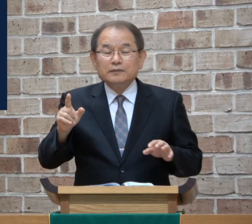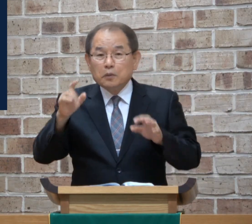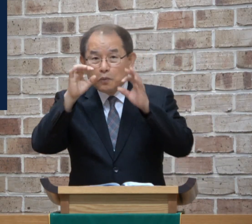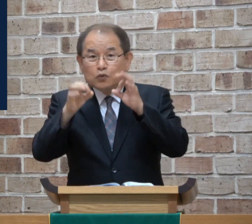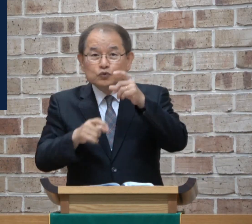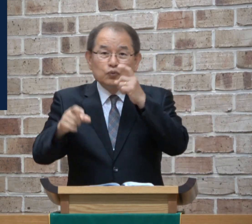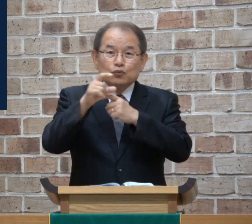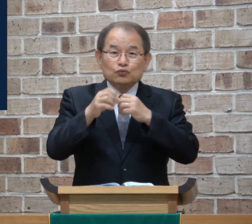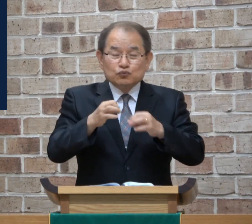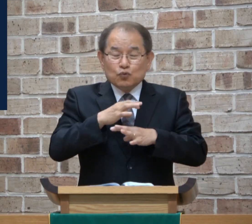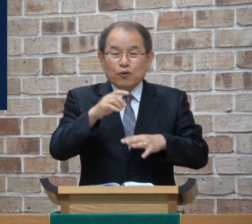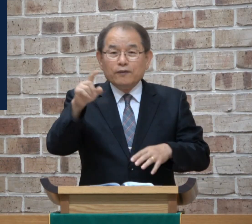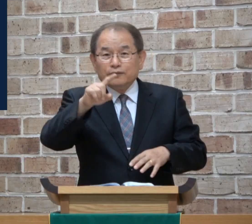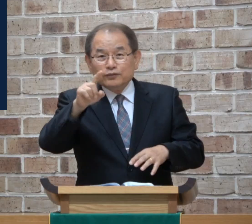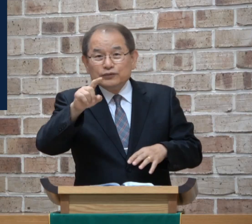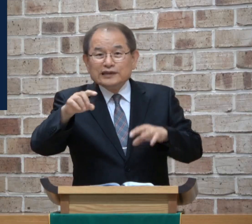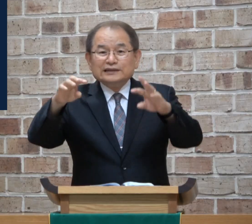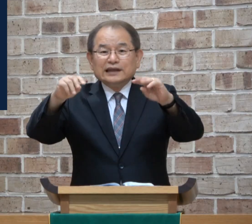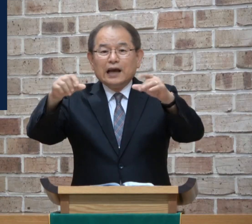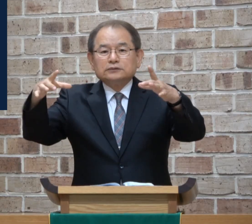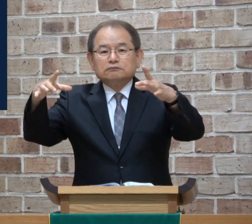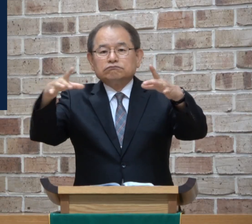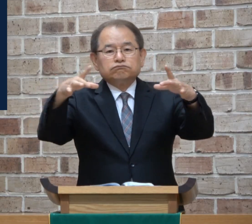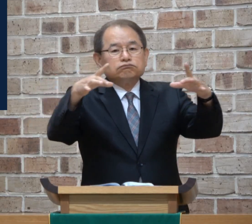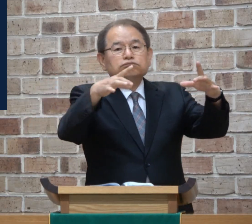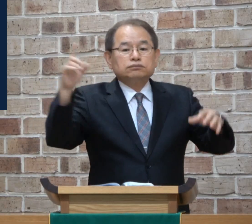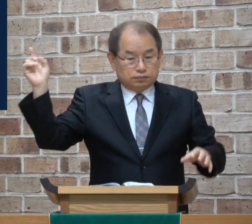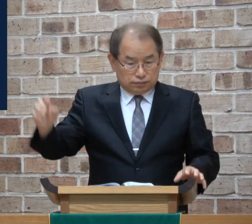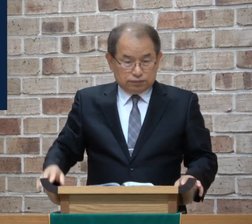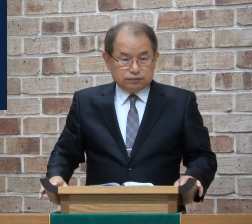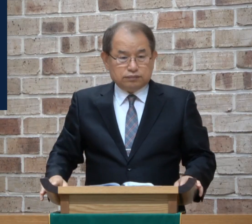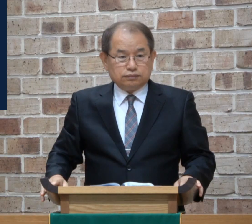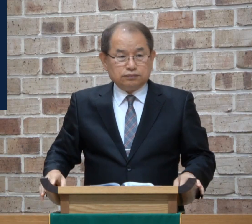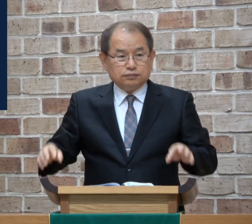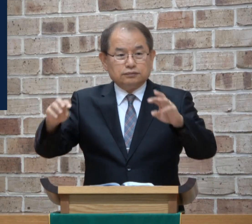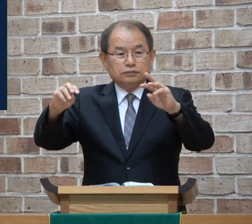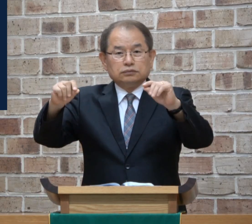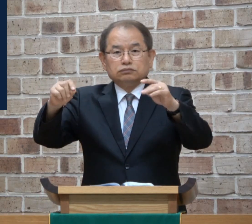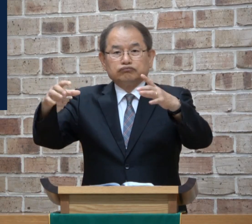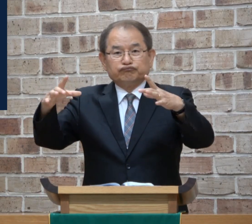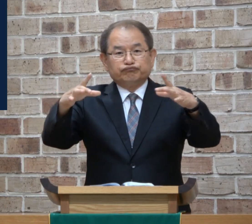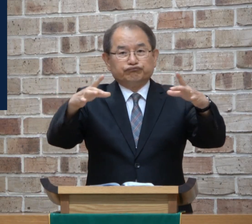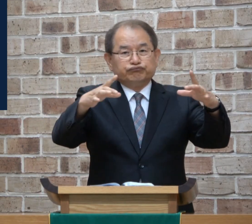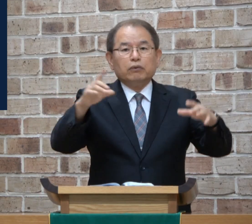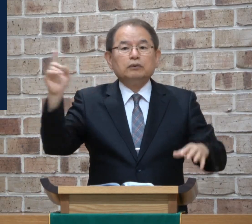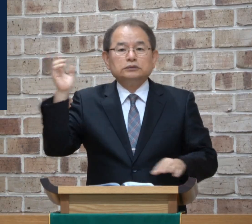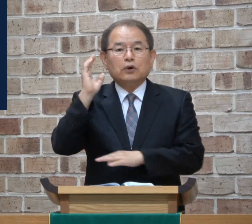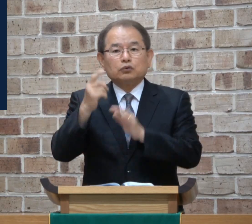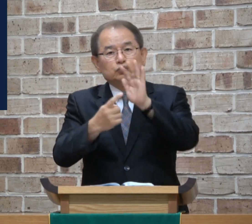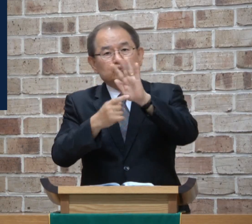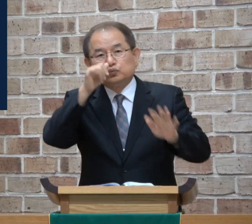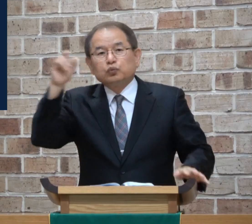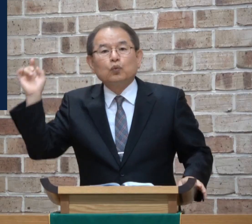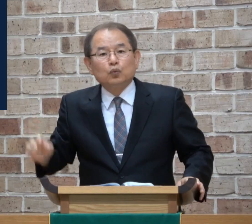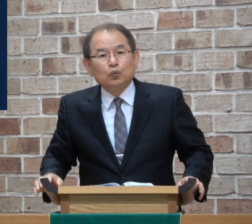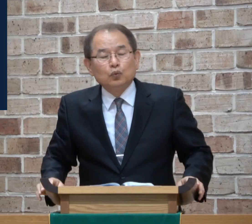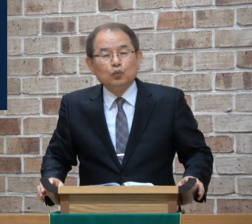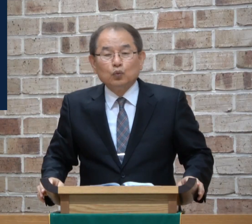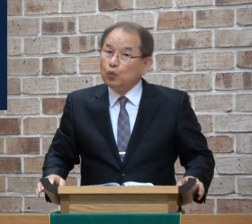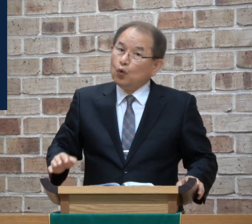큰 감각이 없을지 모르겠지만, 우리가 보는 입장에서는 너무나 두렵습니다. 또 그 열도섬이 섬이 이렇게 움직이면서 흔들리는 지각이